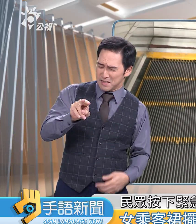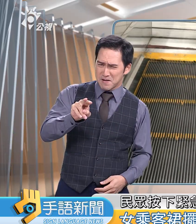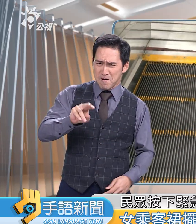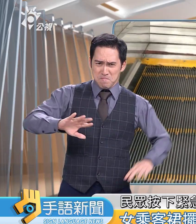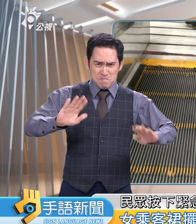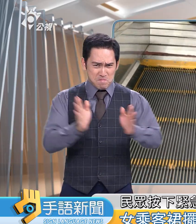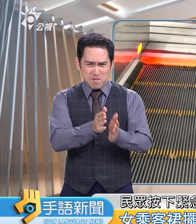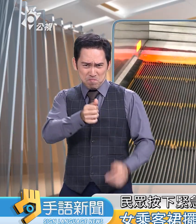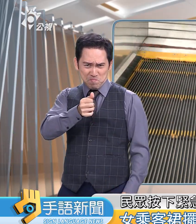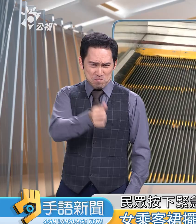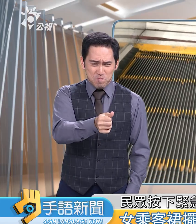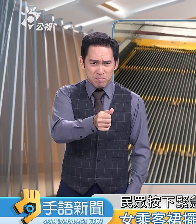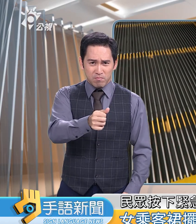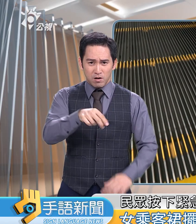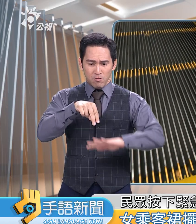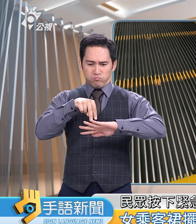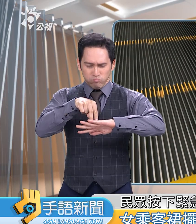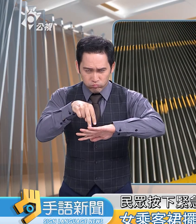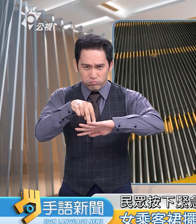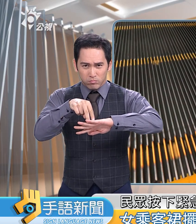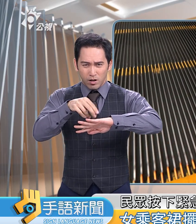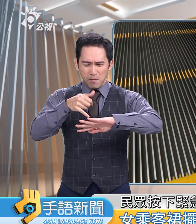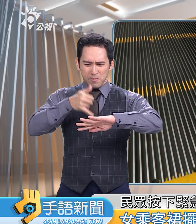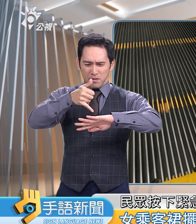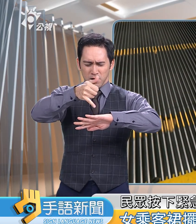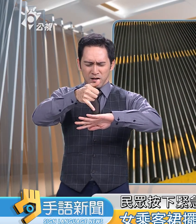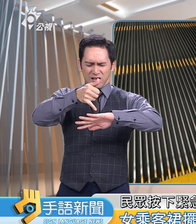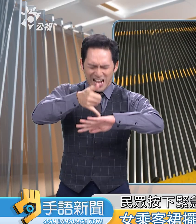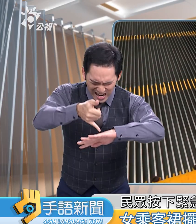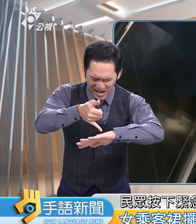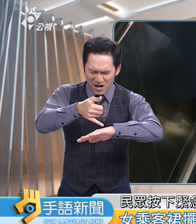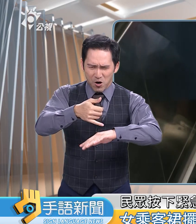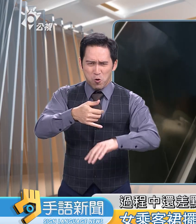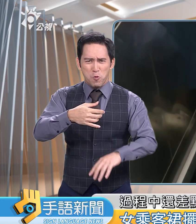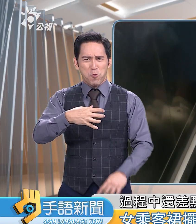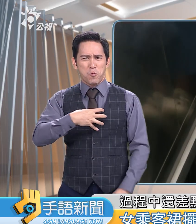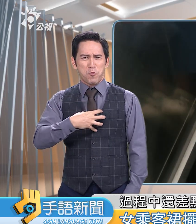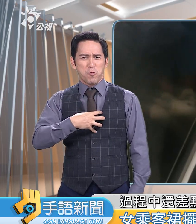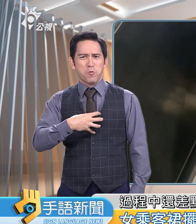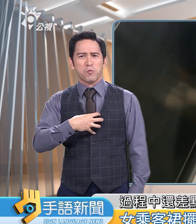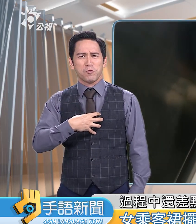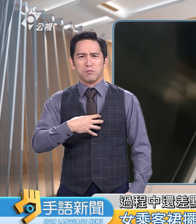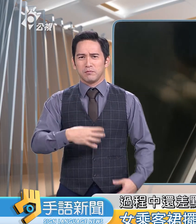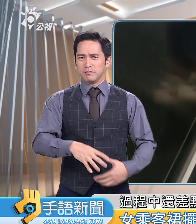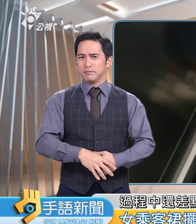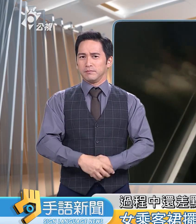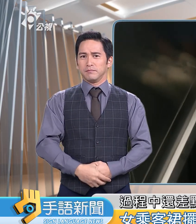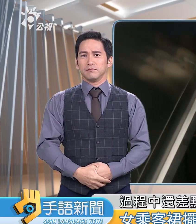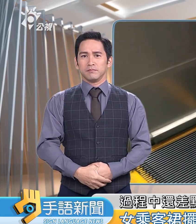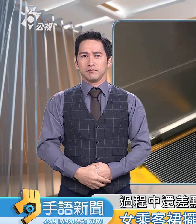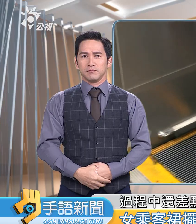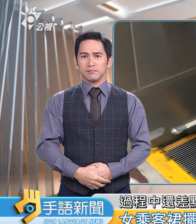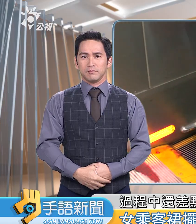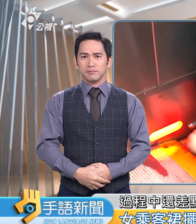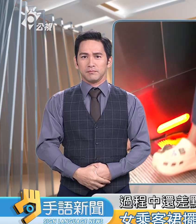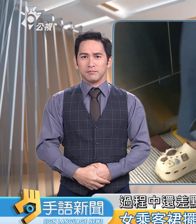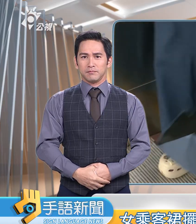众按下紧急铃，让手扶梯暂停运作，过程中还差点造成其他旅客摔倒。